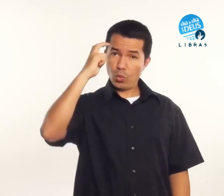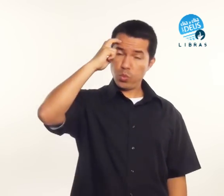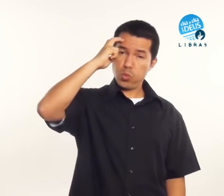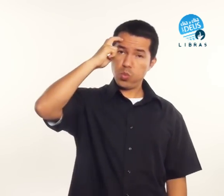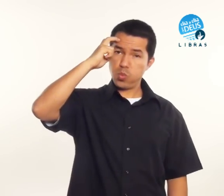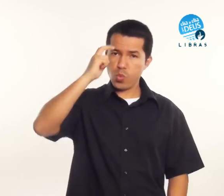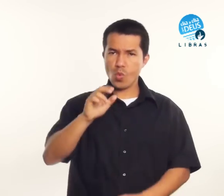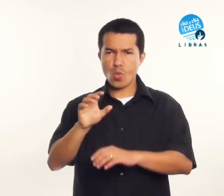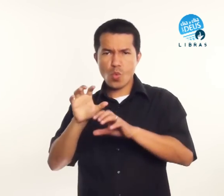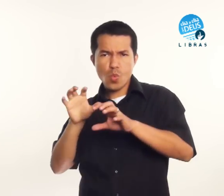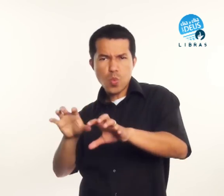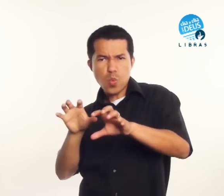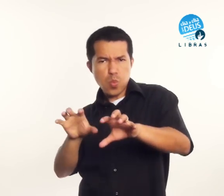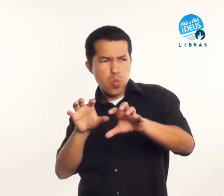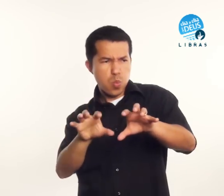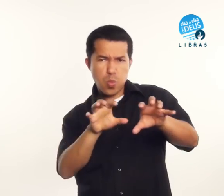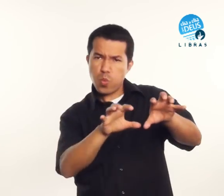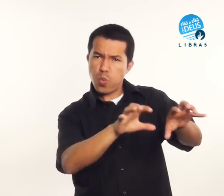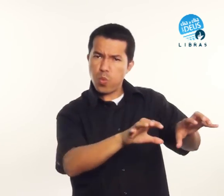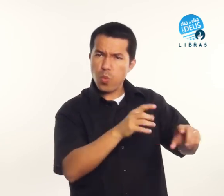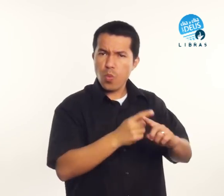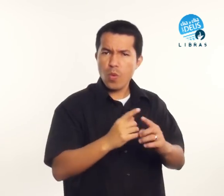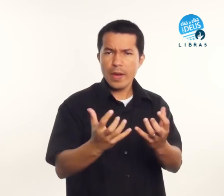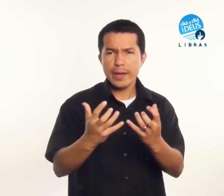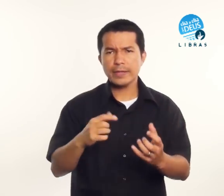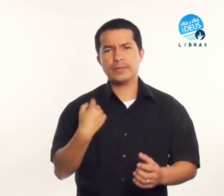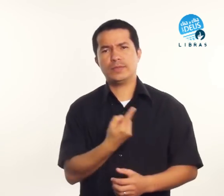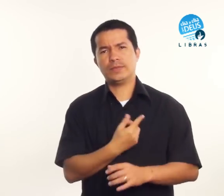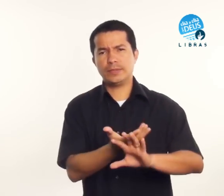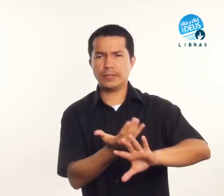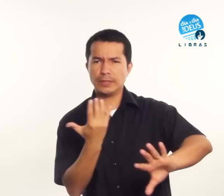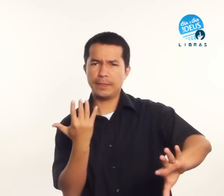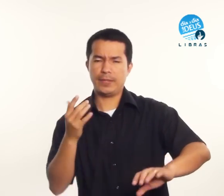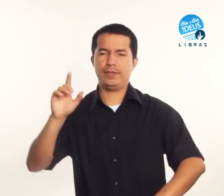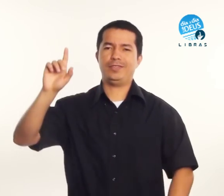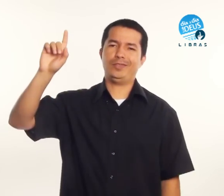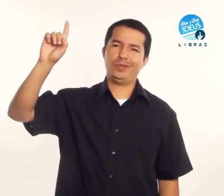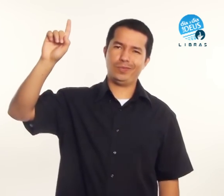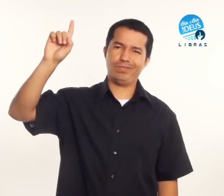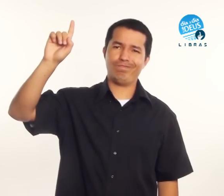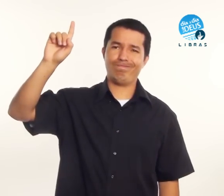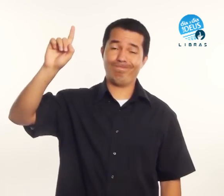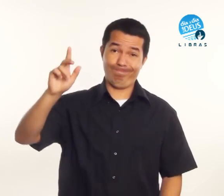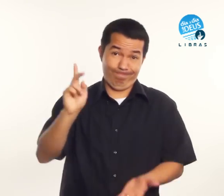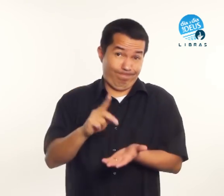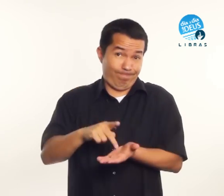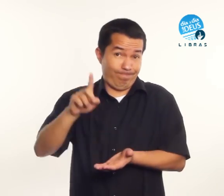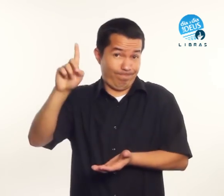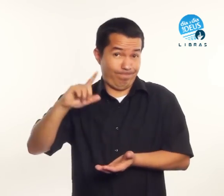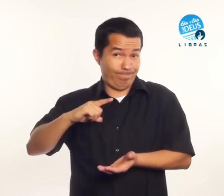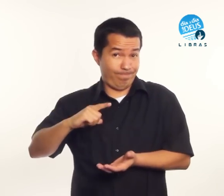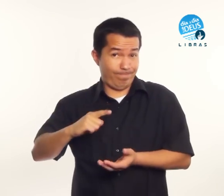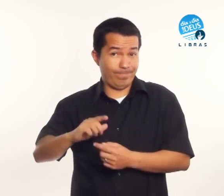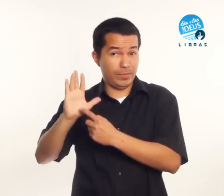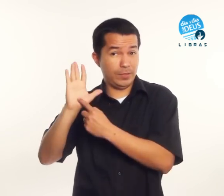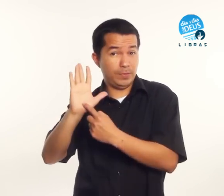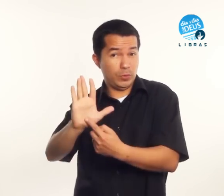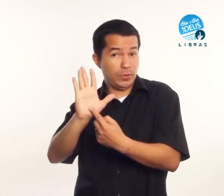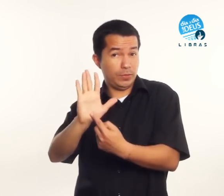em que nós estamos inseridos para nos afastar de Deus. Ainda que Deus deixe elementos